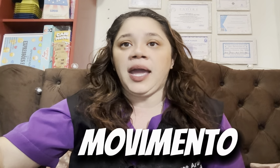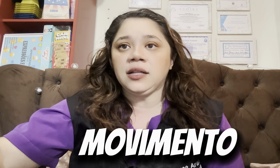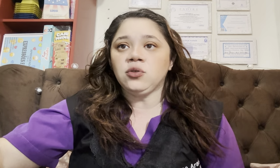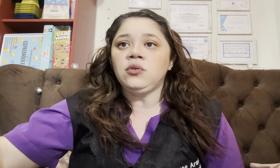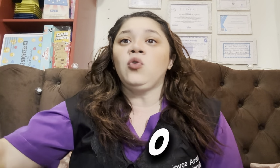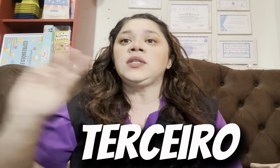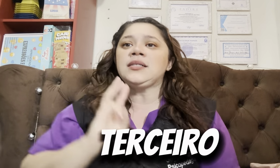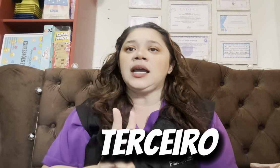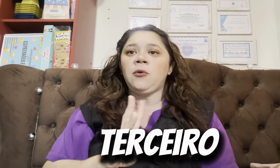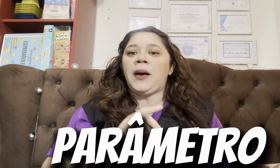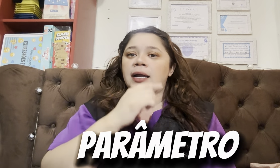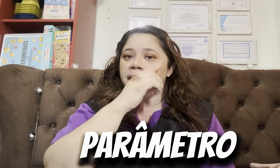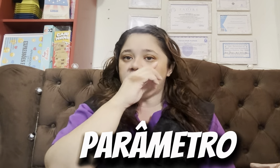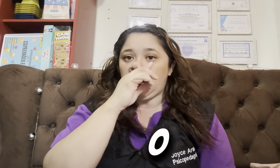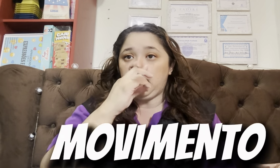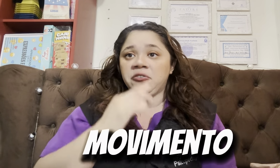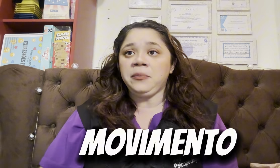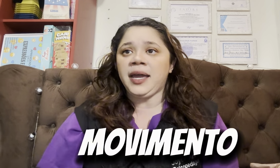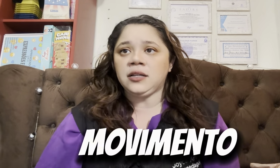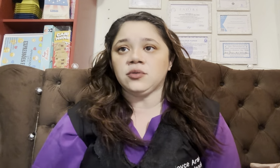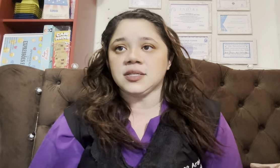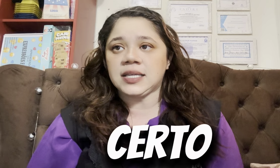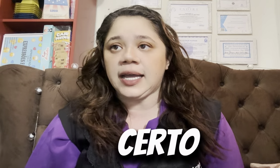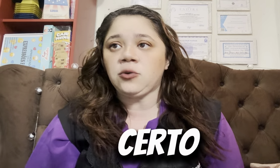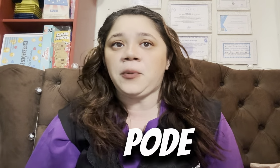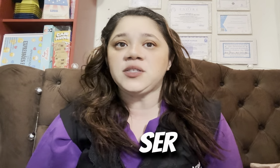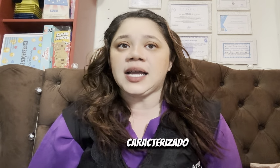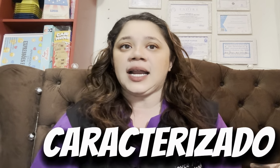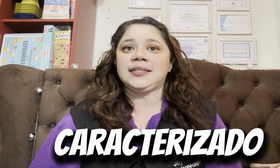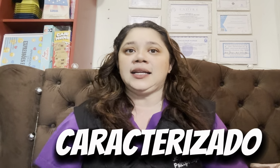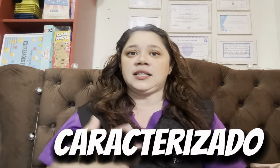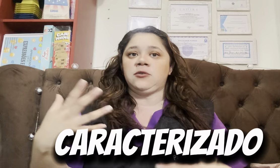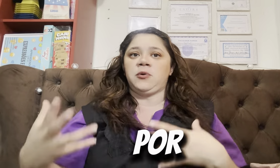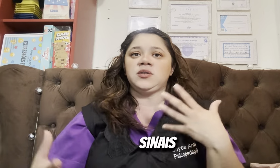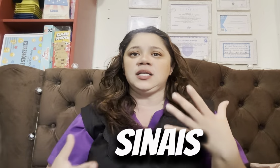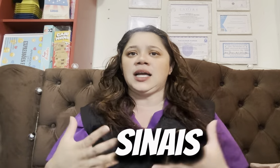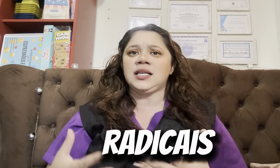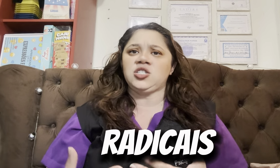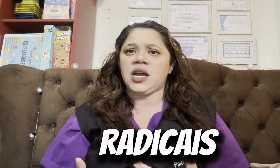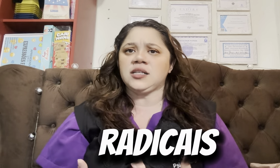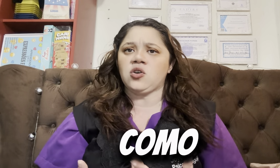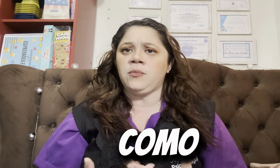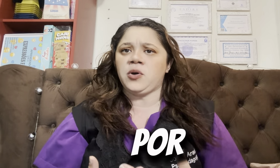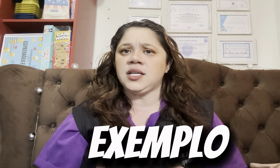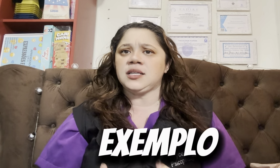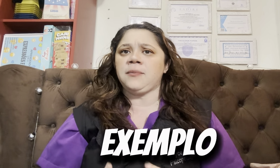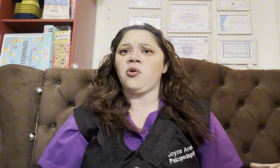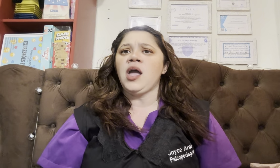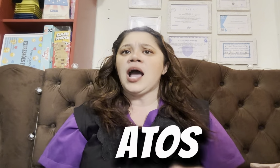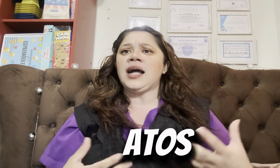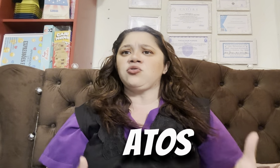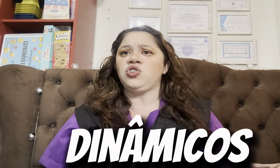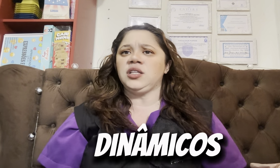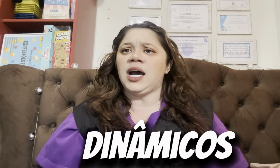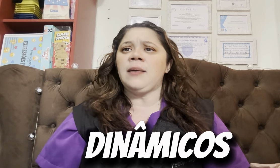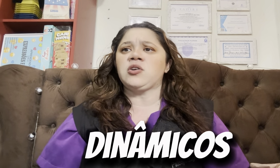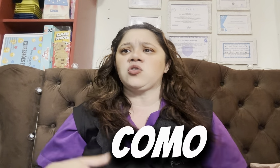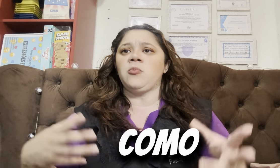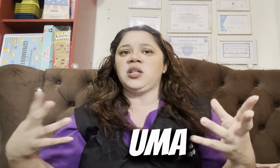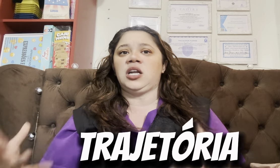Movimento, o terceiro parâmetro é o movimento, certo? Pode ser caracterizado por sinais verticais, como, por exemplo, atos dinâmicos, como uma